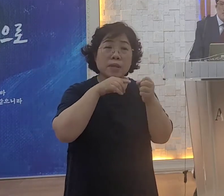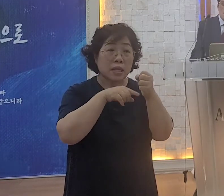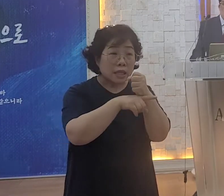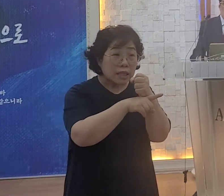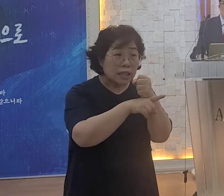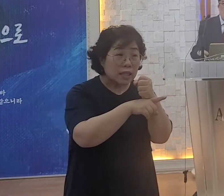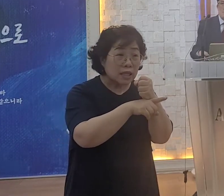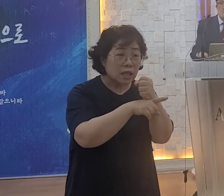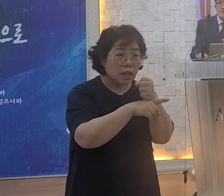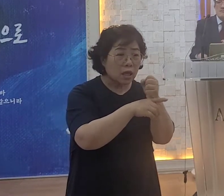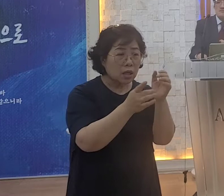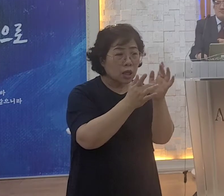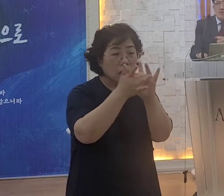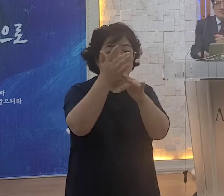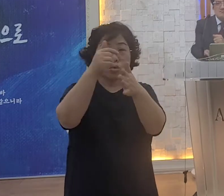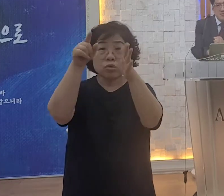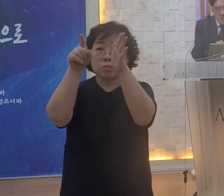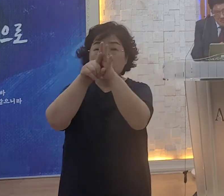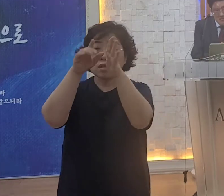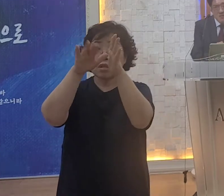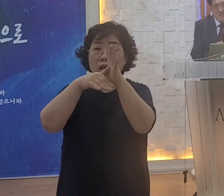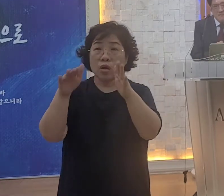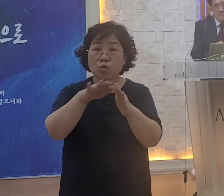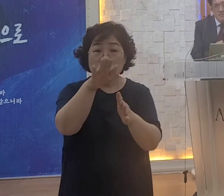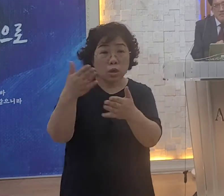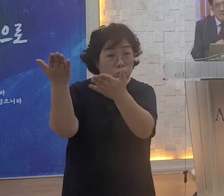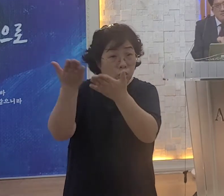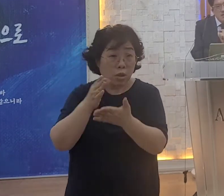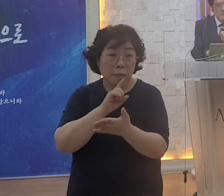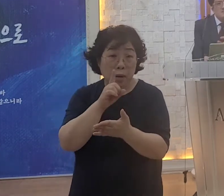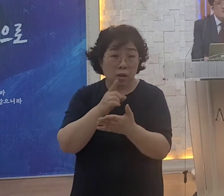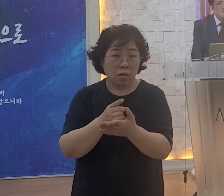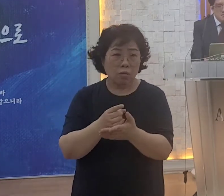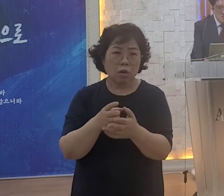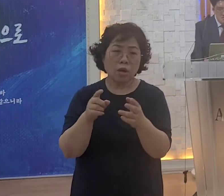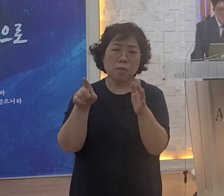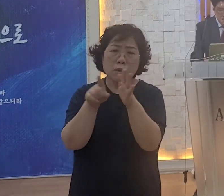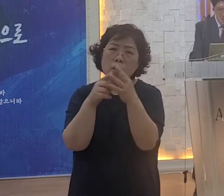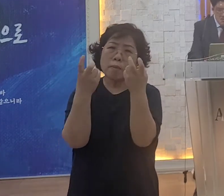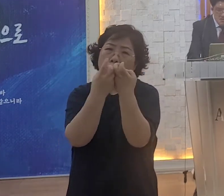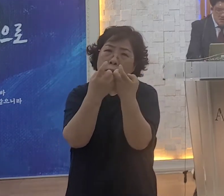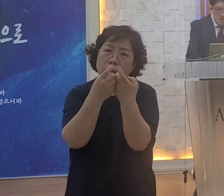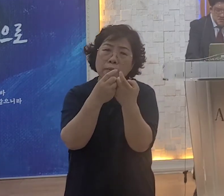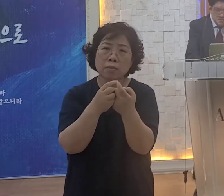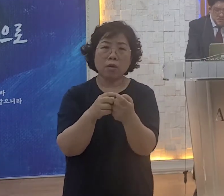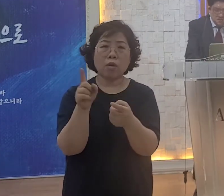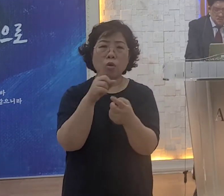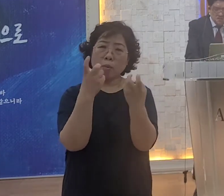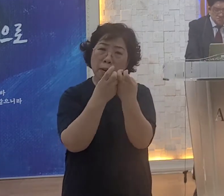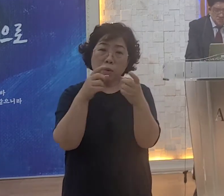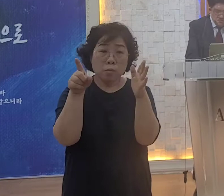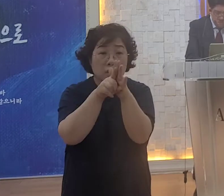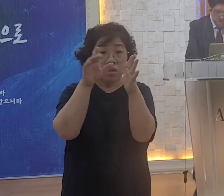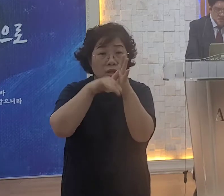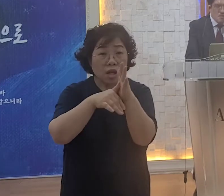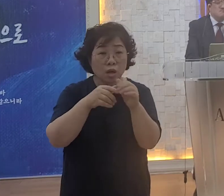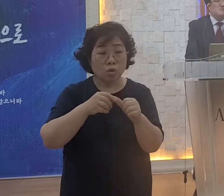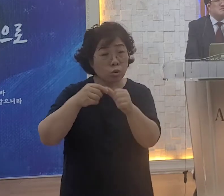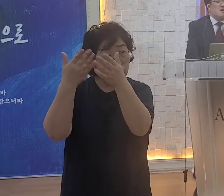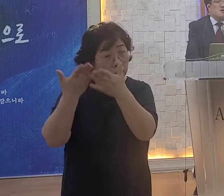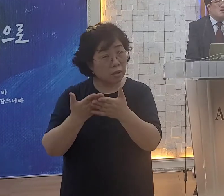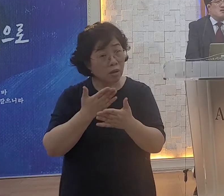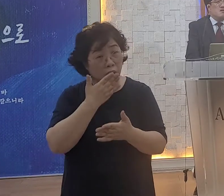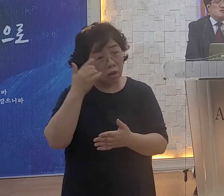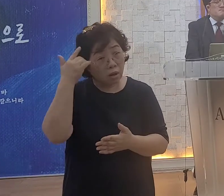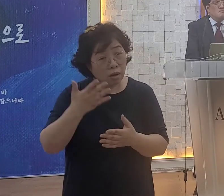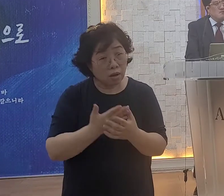의가 그럼 예수 믿으면 우리에게 주어진다고 했잖아요. 근데 어떻게 믿으면 우리가 이 구원이 우리의 것이 될 수